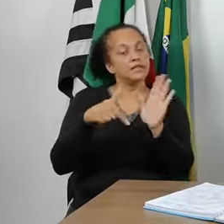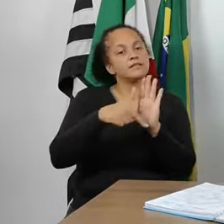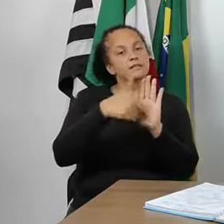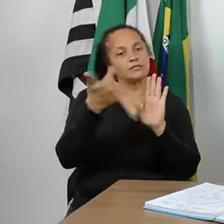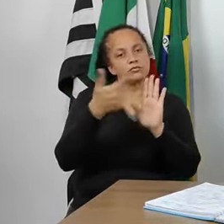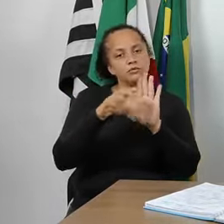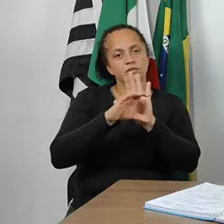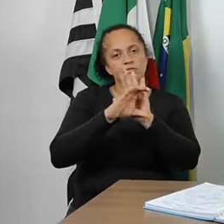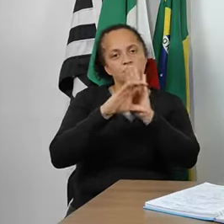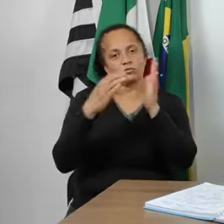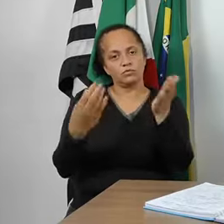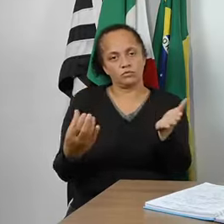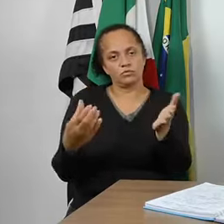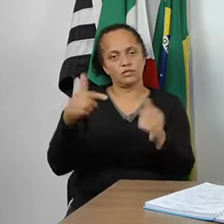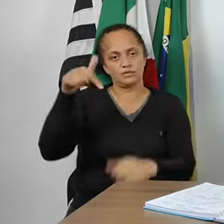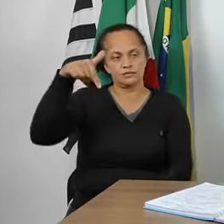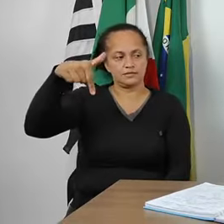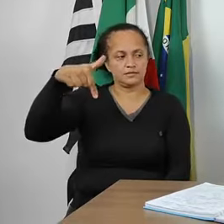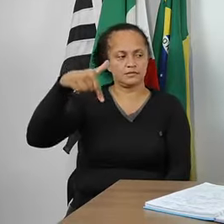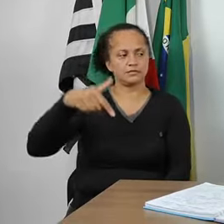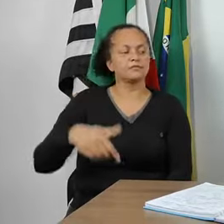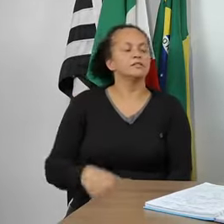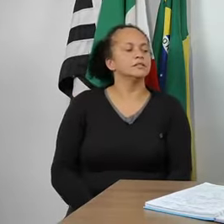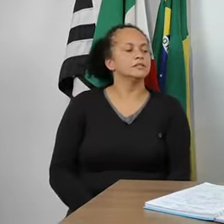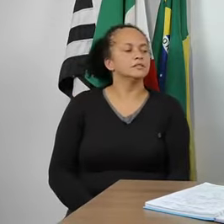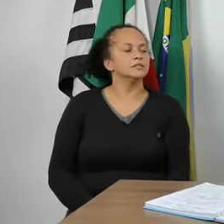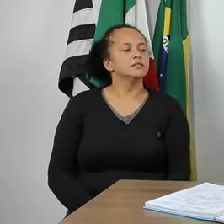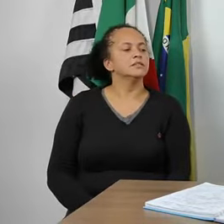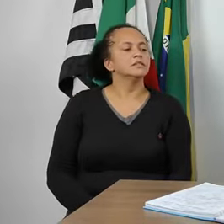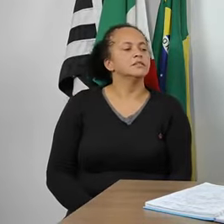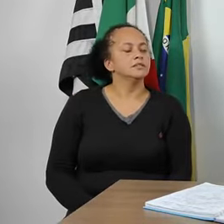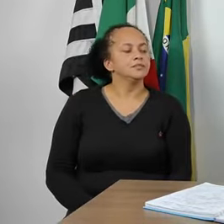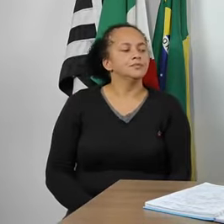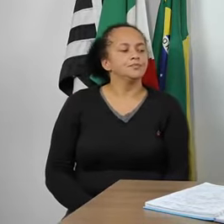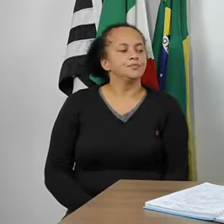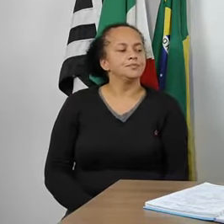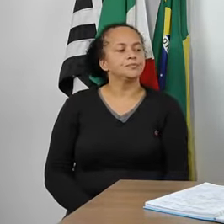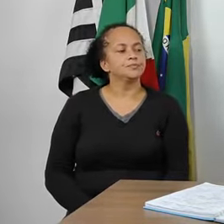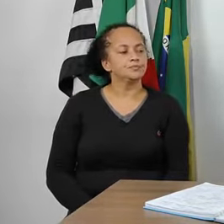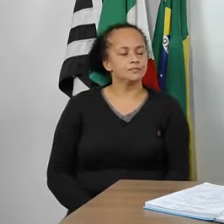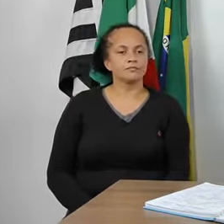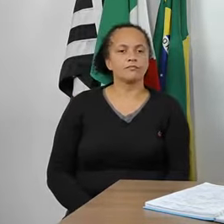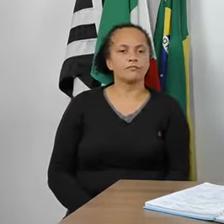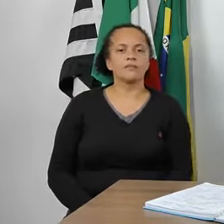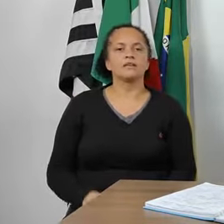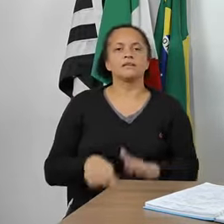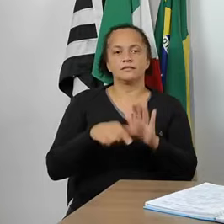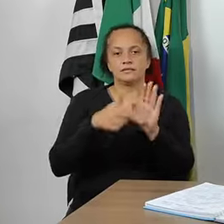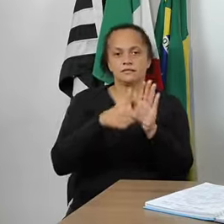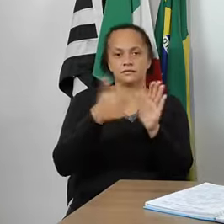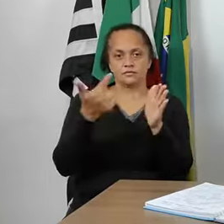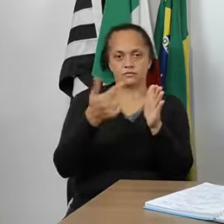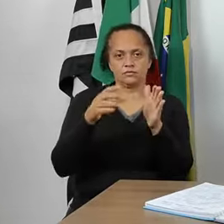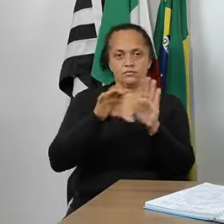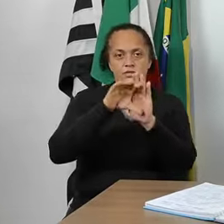Aleluia. Glória a Deus. 2 Crônicas, capítulo 7, versículo 14.